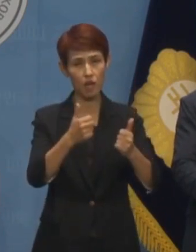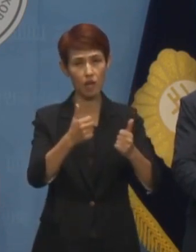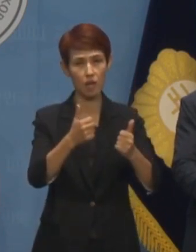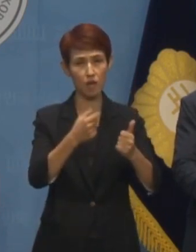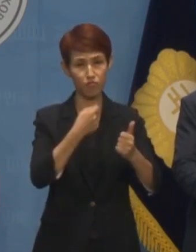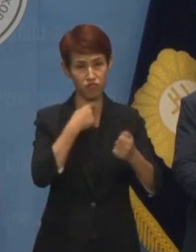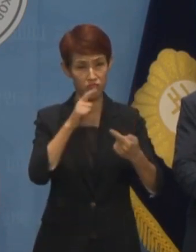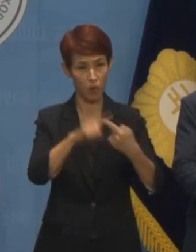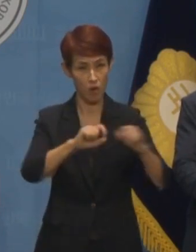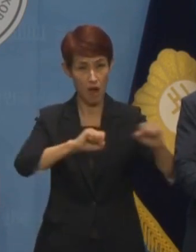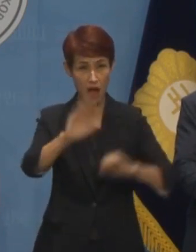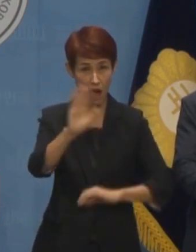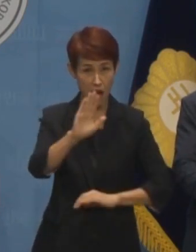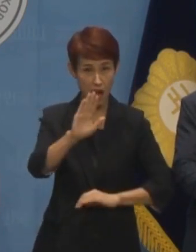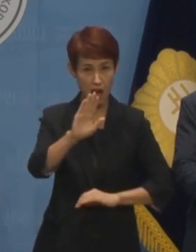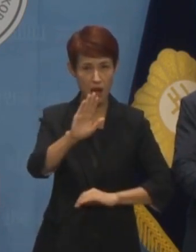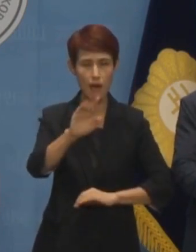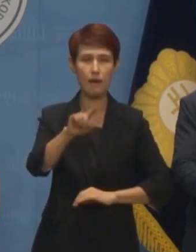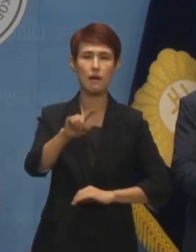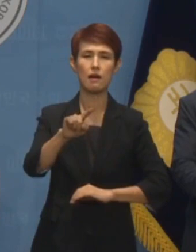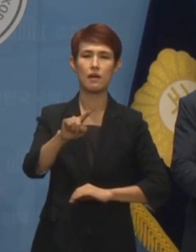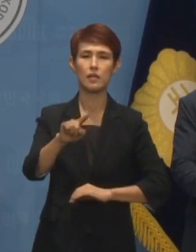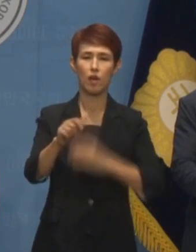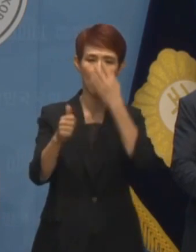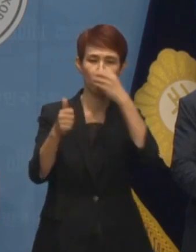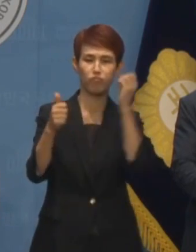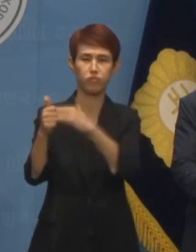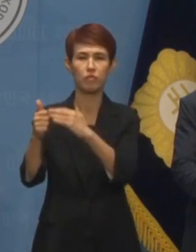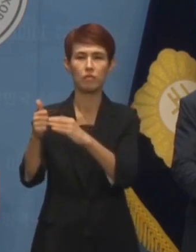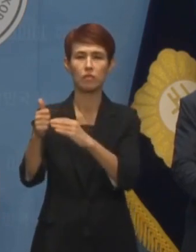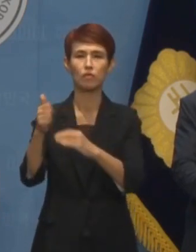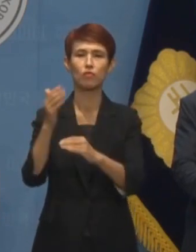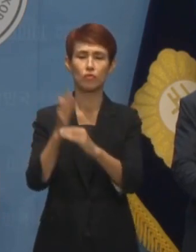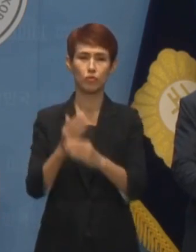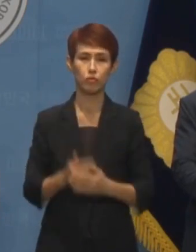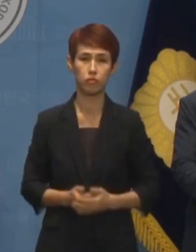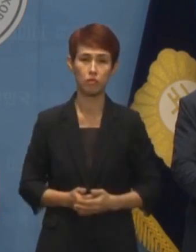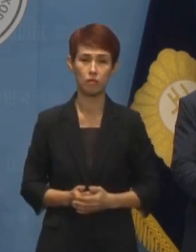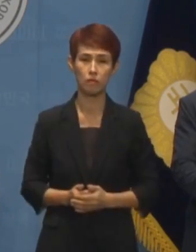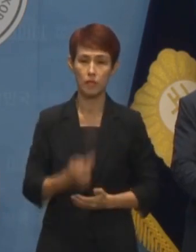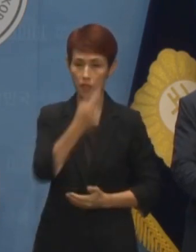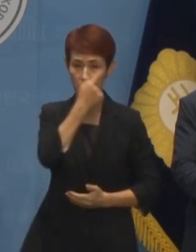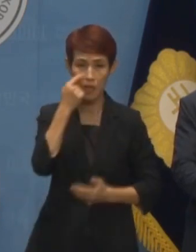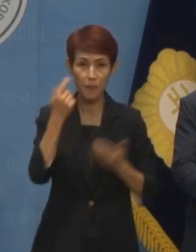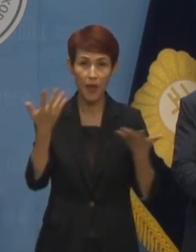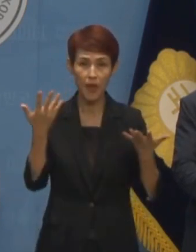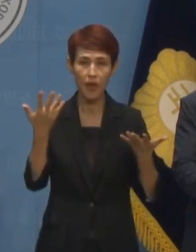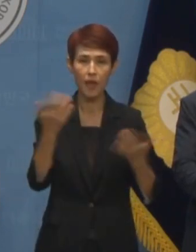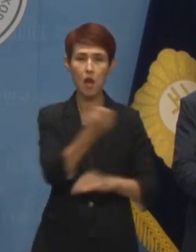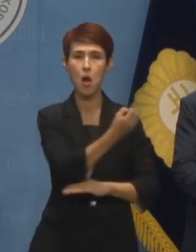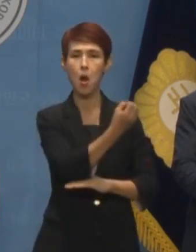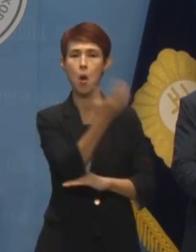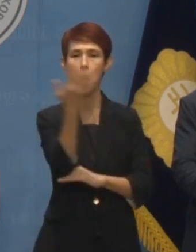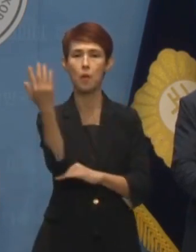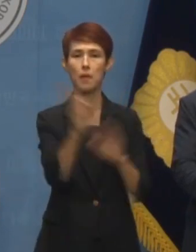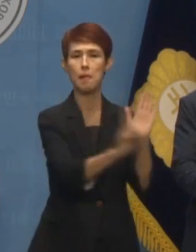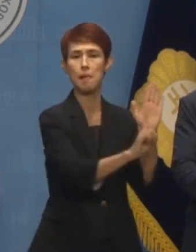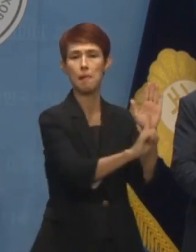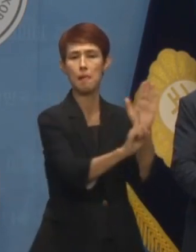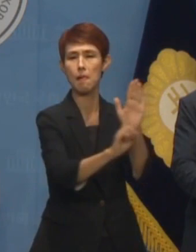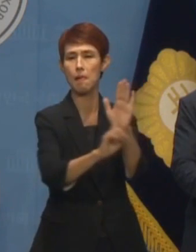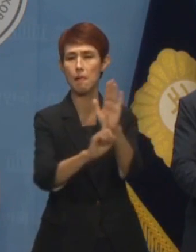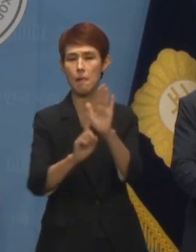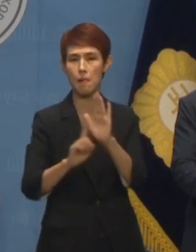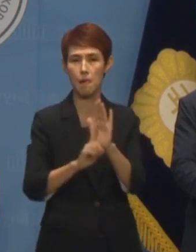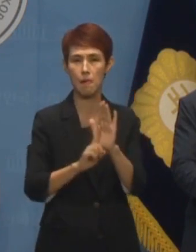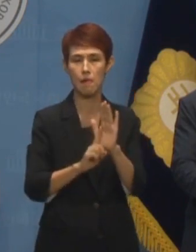늘상 쓰는 익숙한 패턴입니다 법정에 세울 증거는 없으니 언론을 통해 괴롭히는 없는 죄의